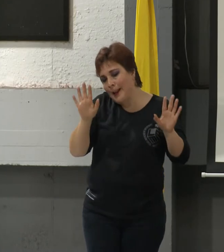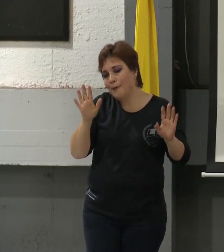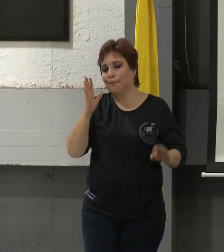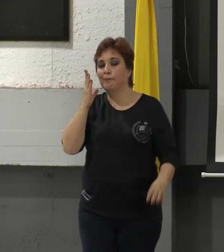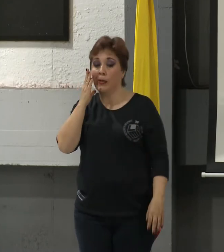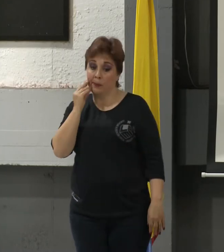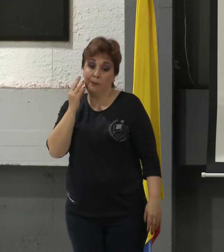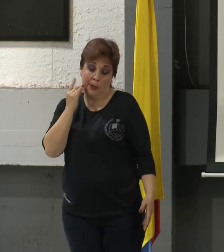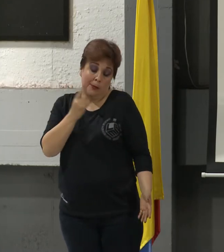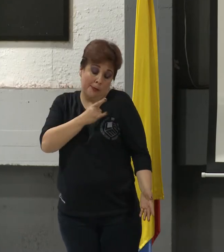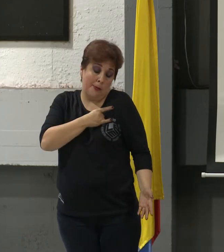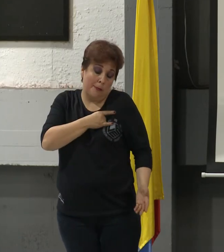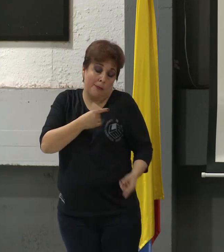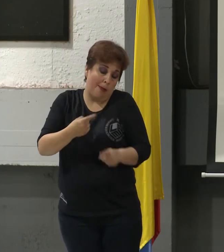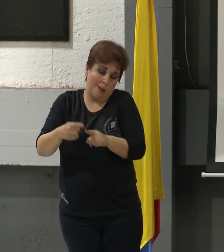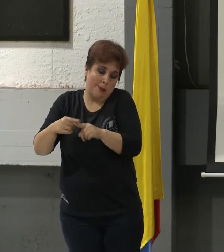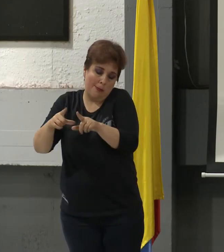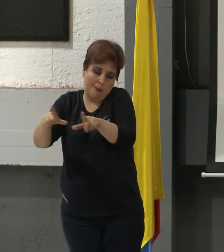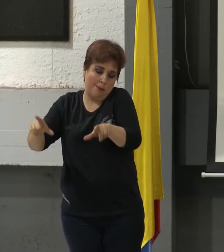muchísimos otros espacios